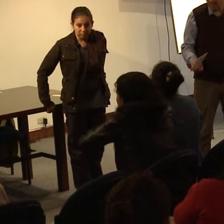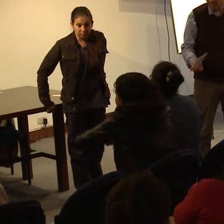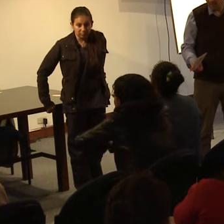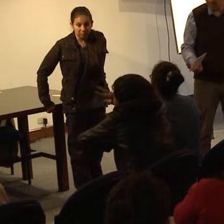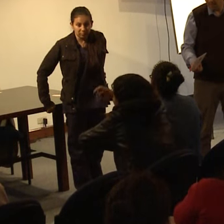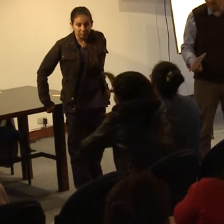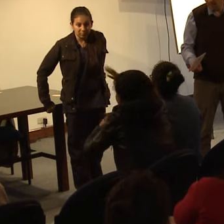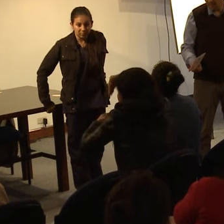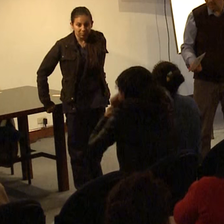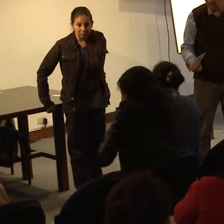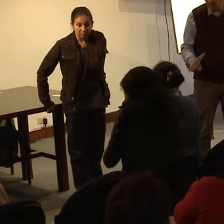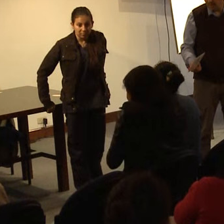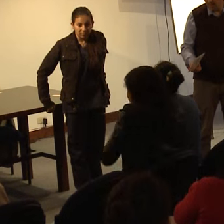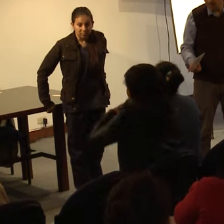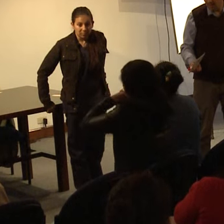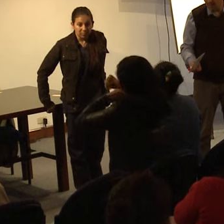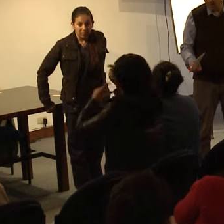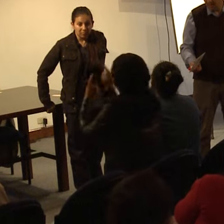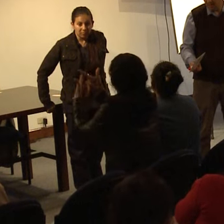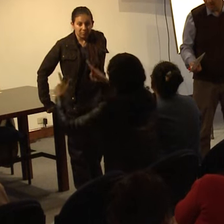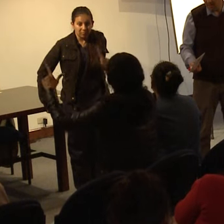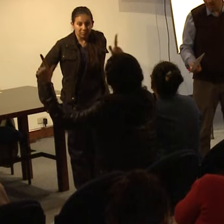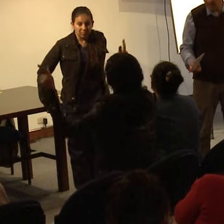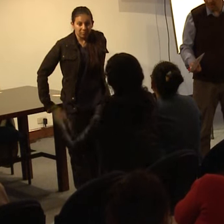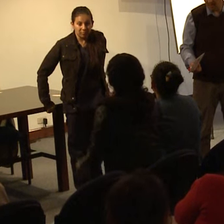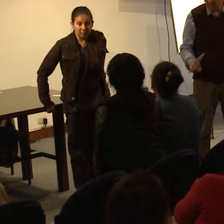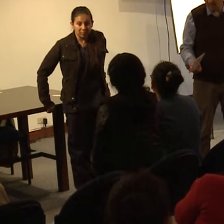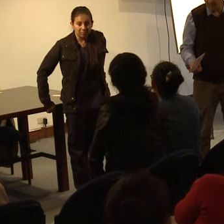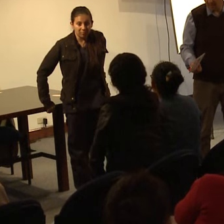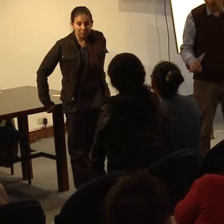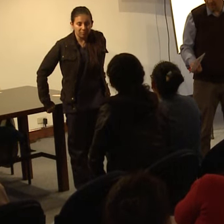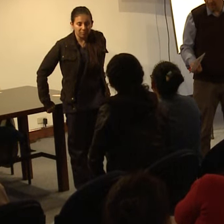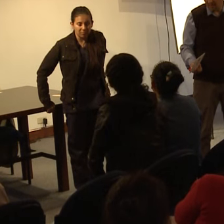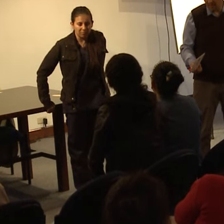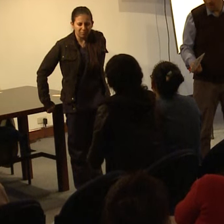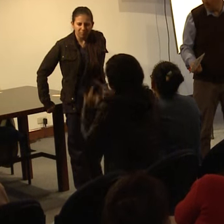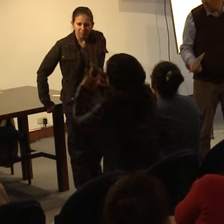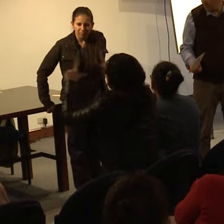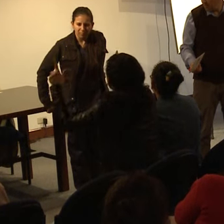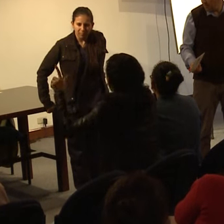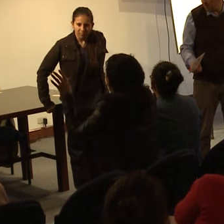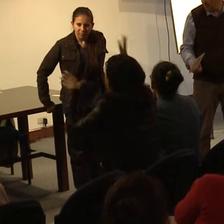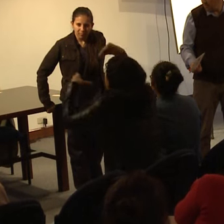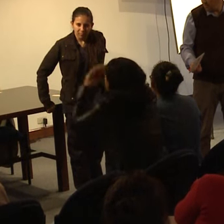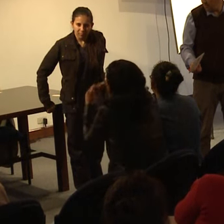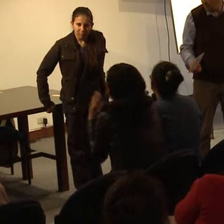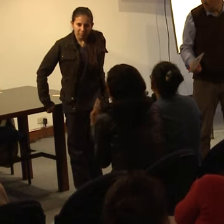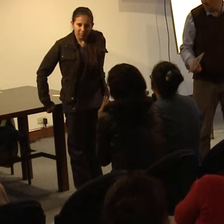Sí.